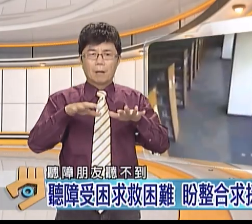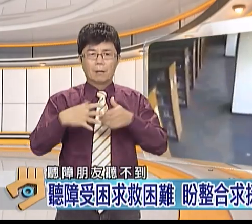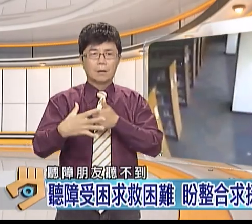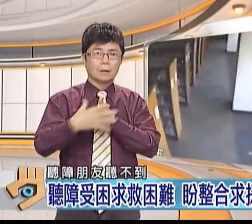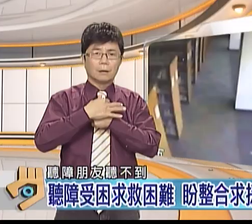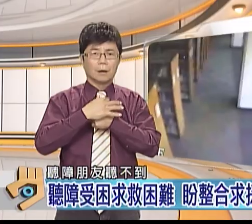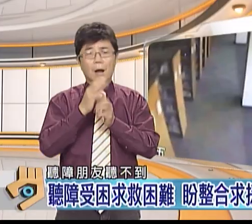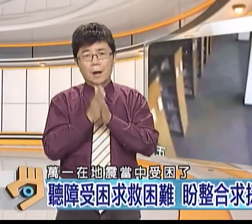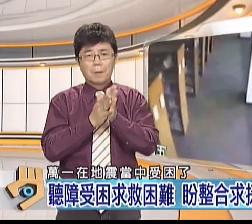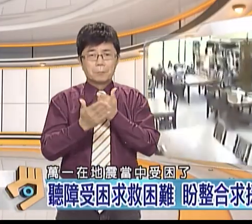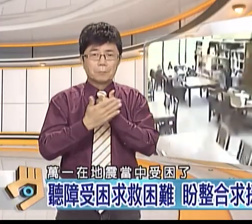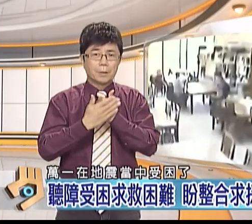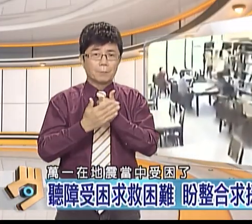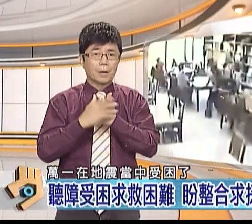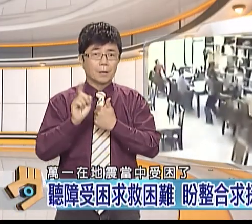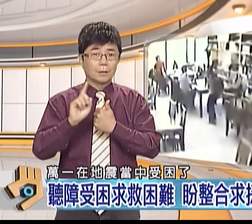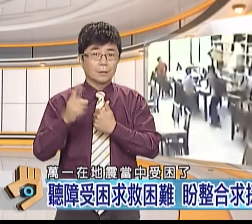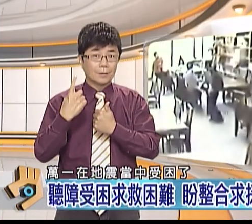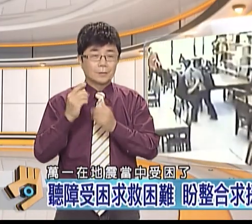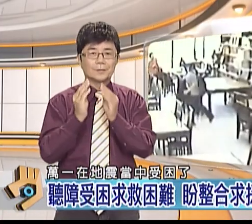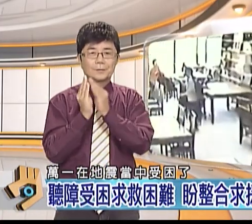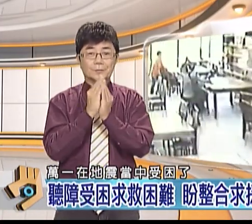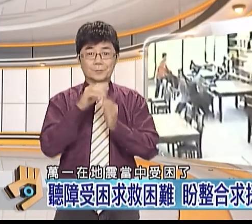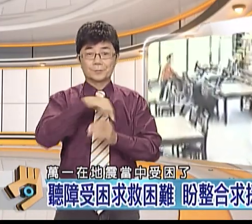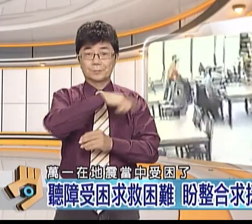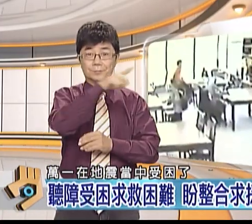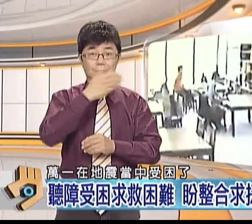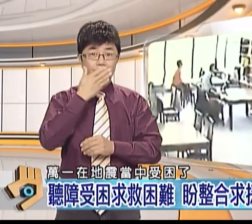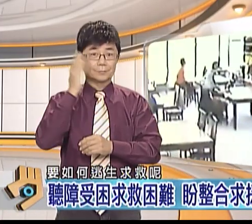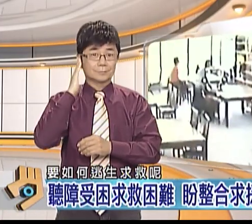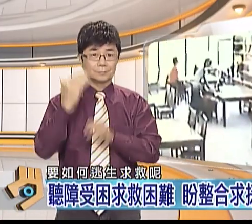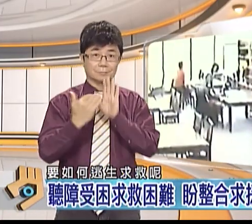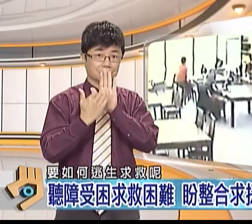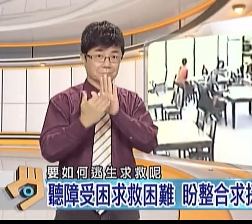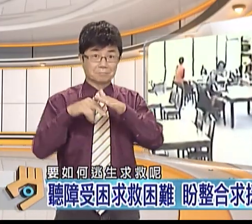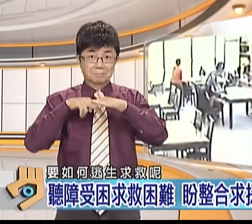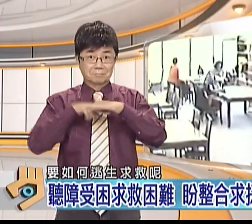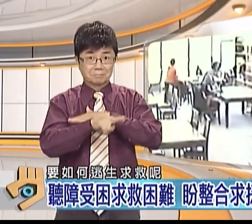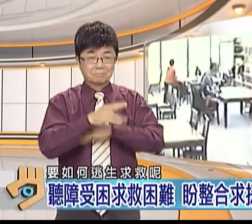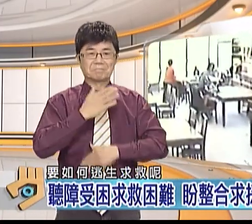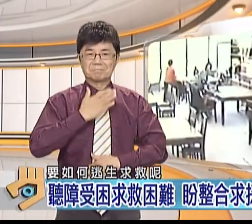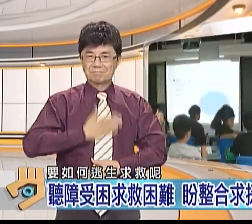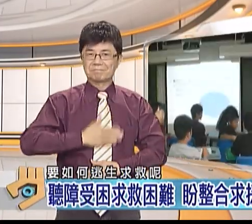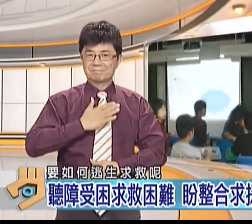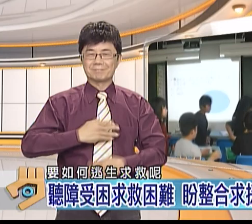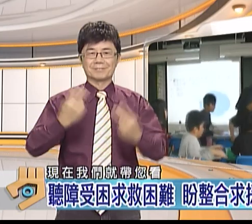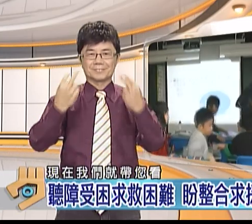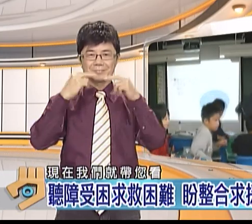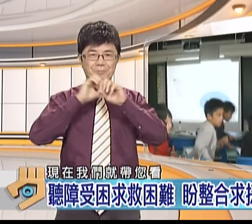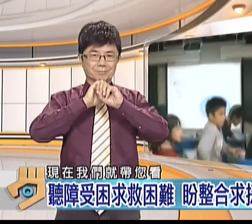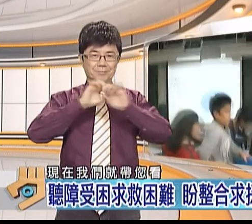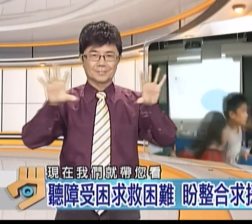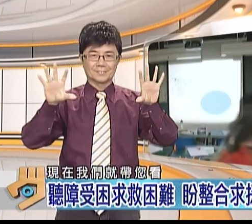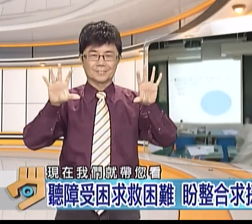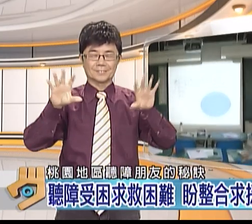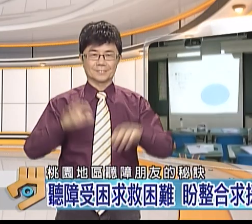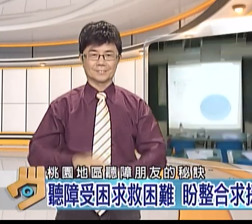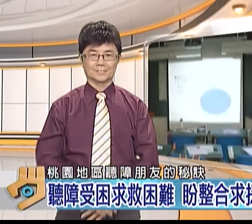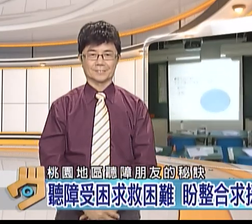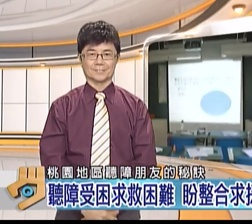听不到，万一在地震当中受困了，要如何逃生求救呢？现在我们就带您看桃园听障